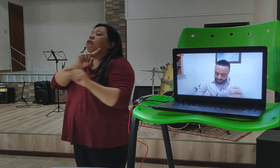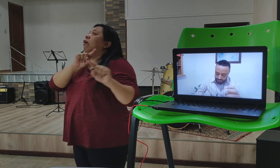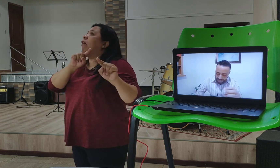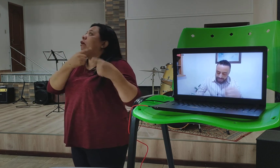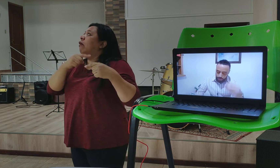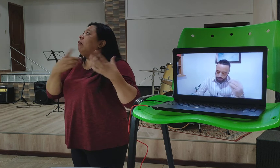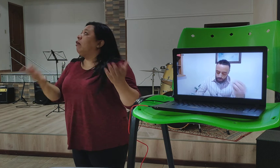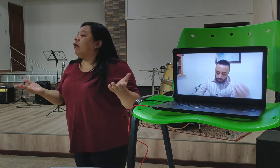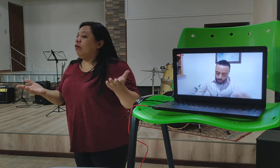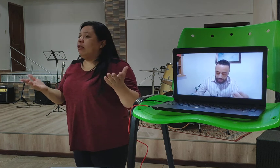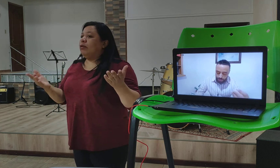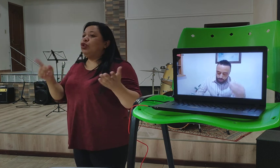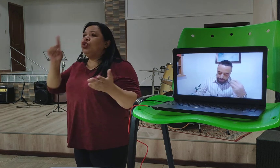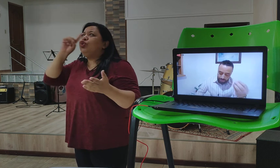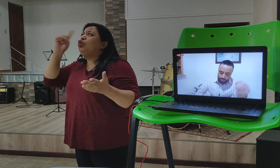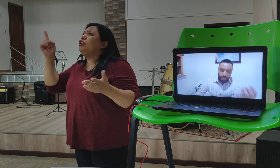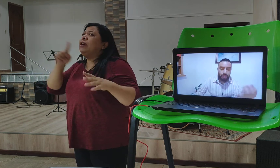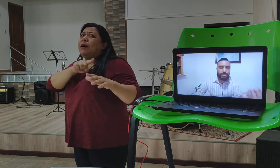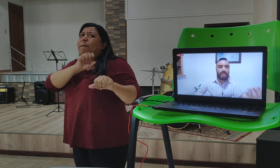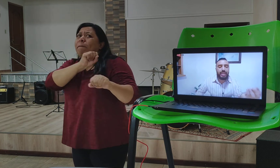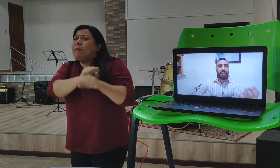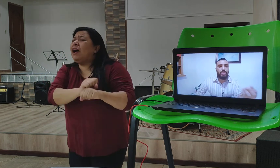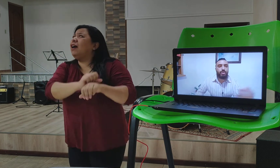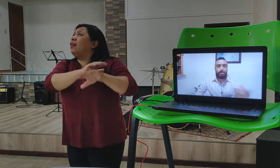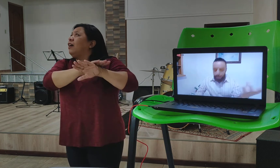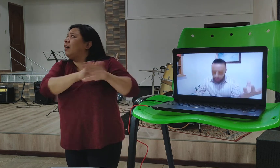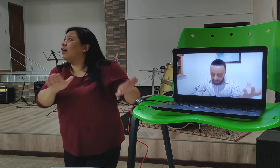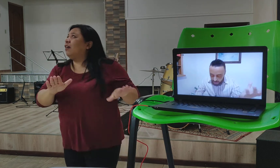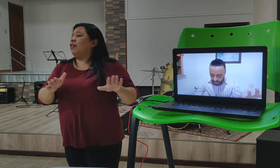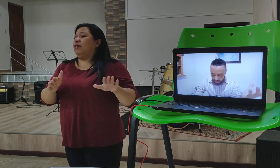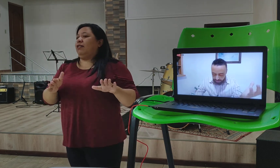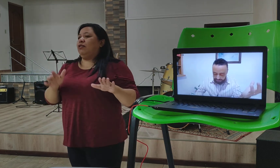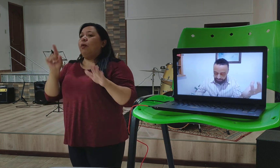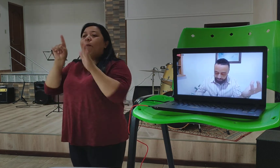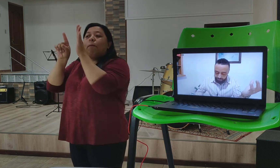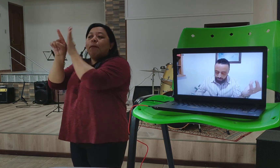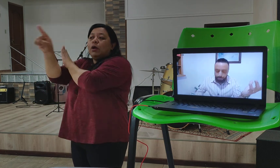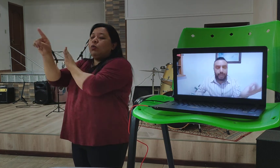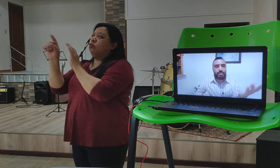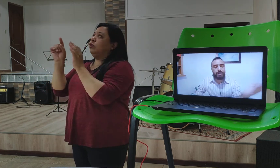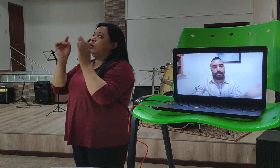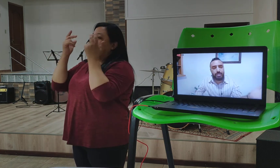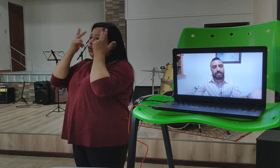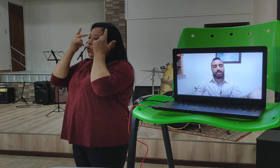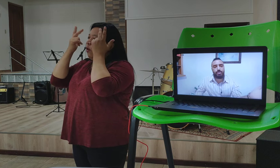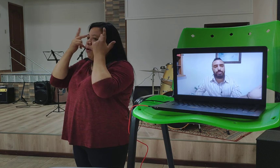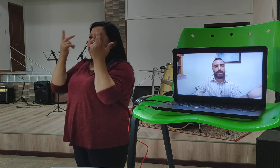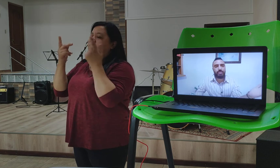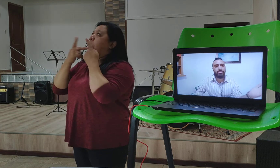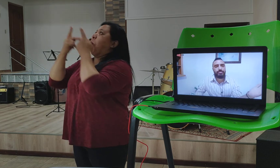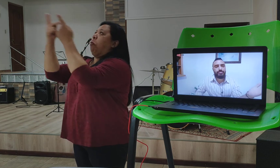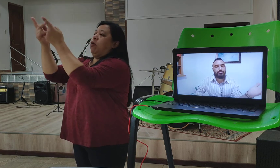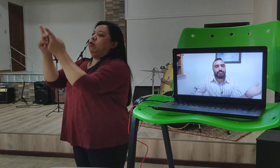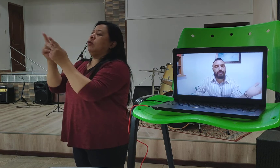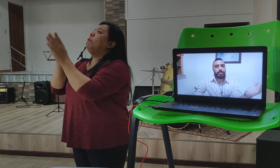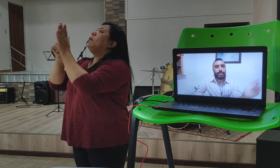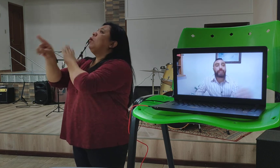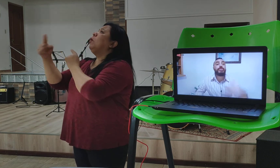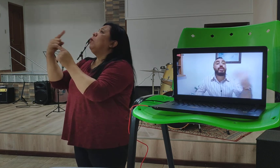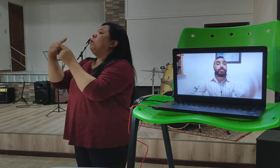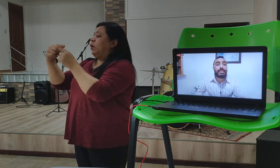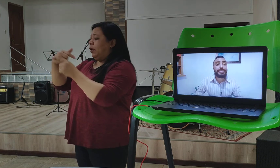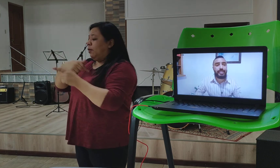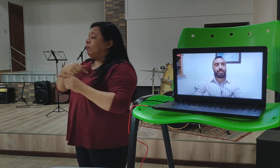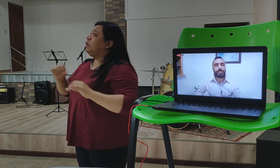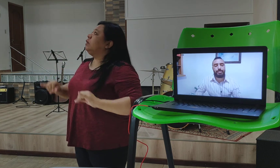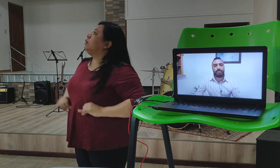Senhor? Davi questiona os planos de Deus aqui no bom sentido. Por que isso está acontecendo comigo? Por que